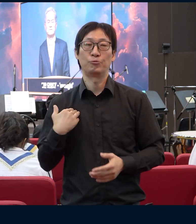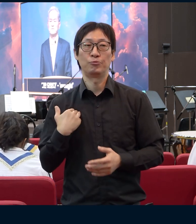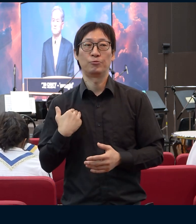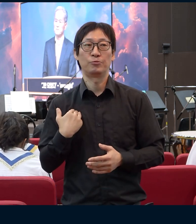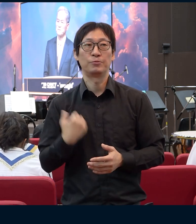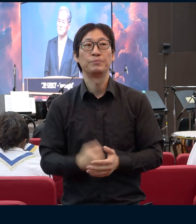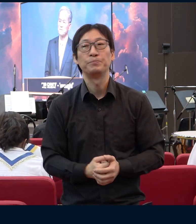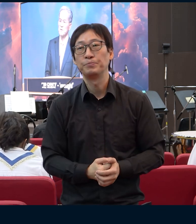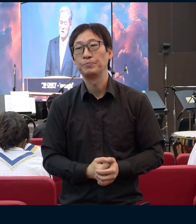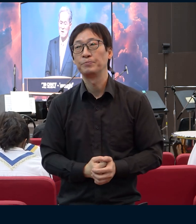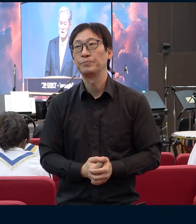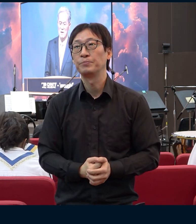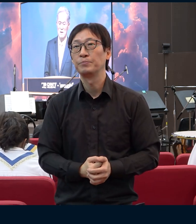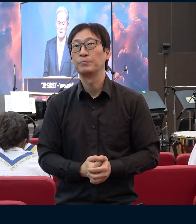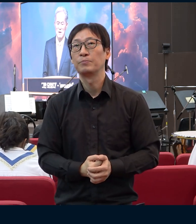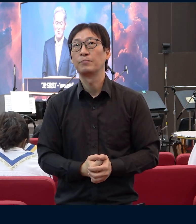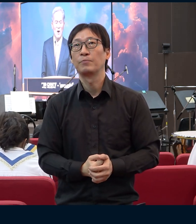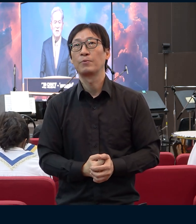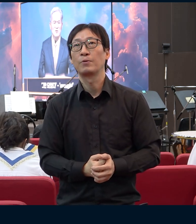느낌표.